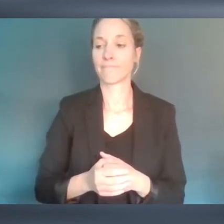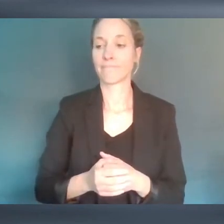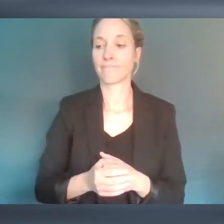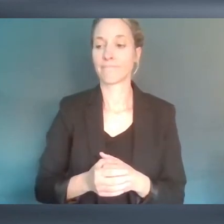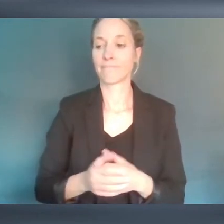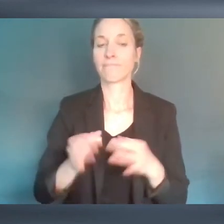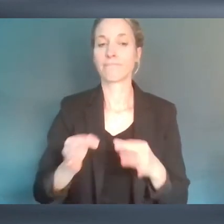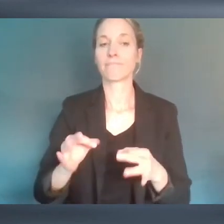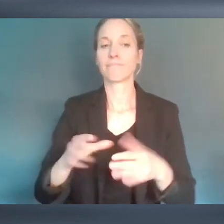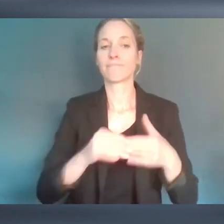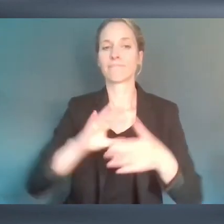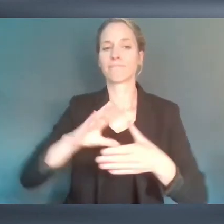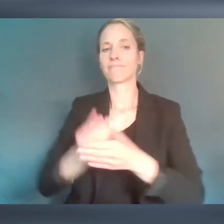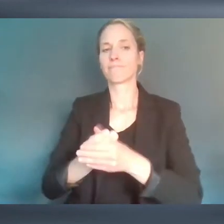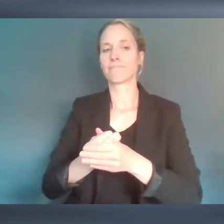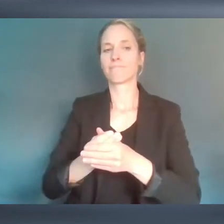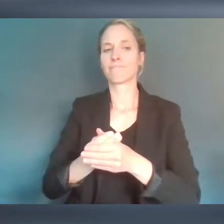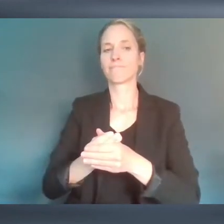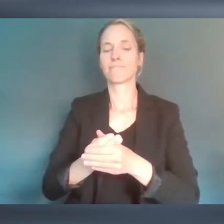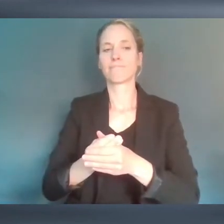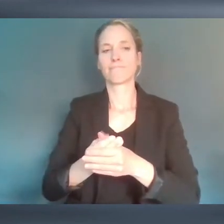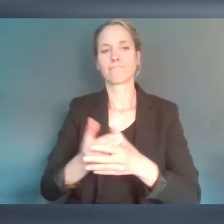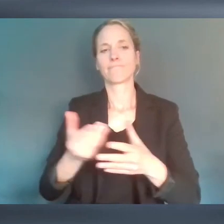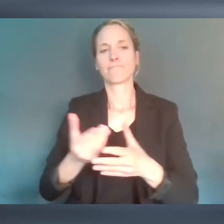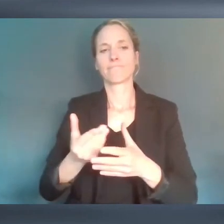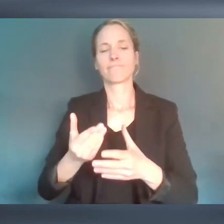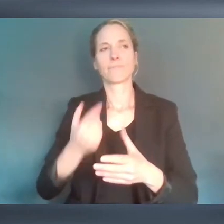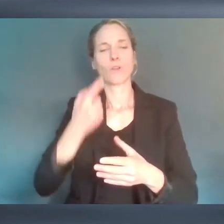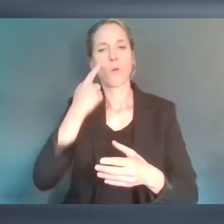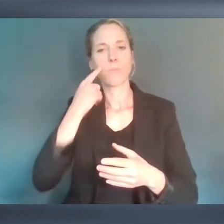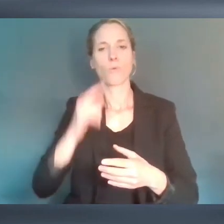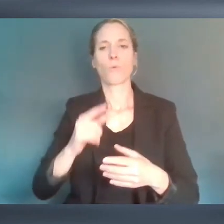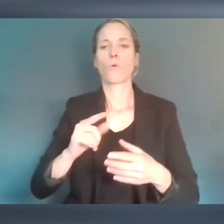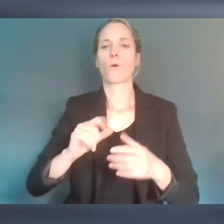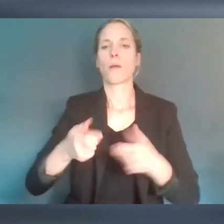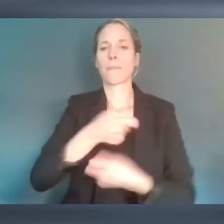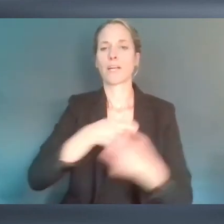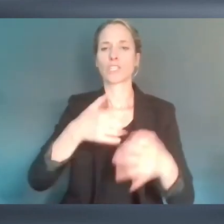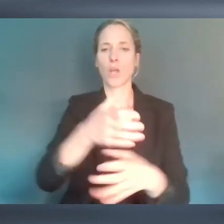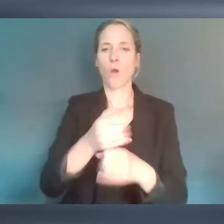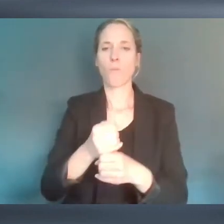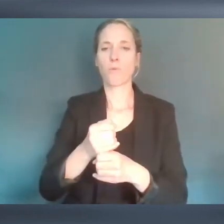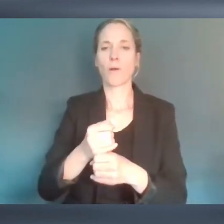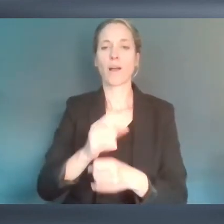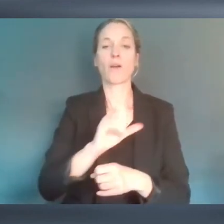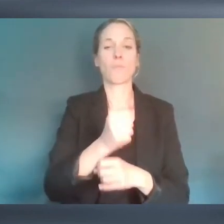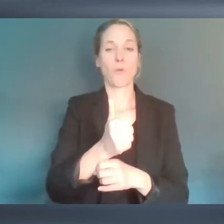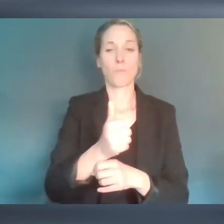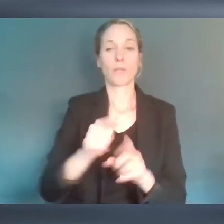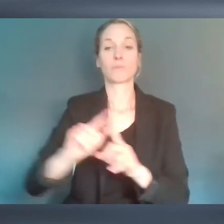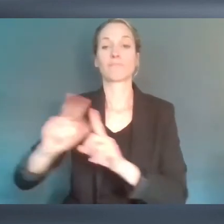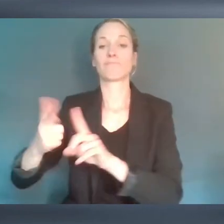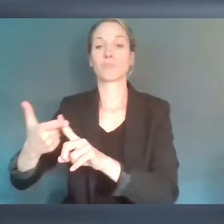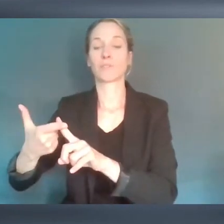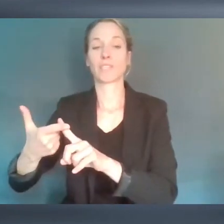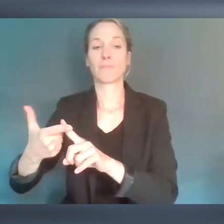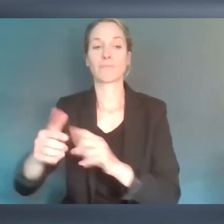de l'emploi. En passant, le deuxième marché de l'emploi doit être valorisé évidemment et pas